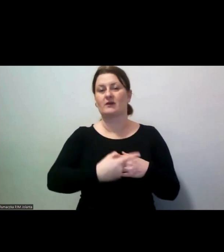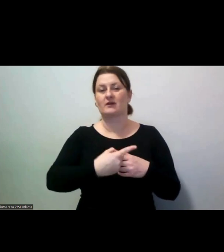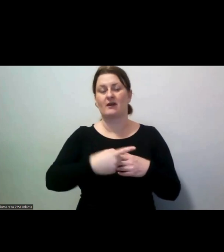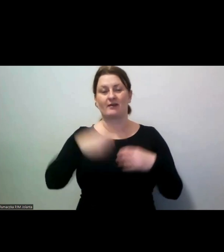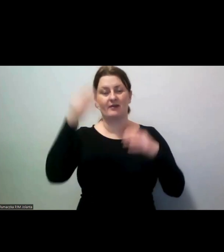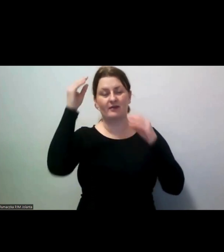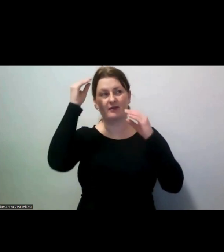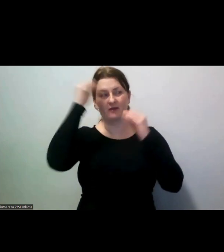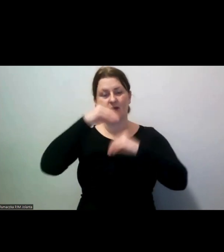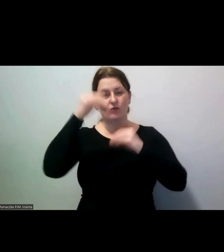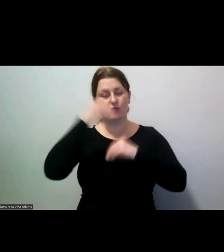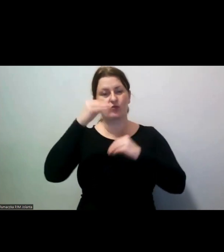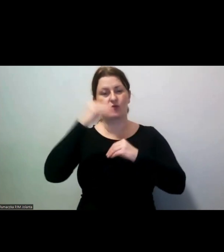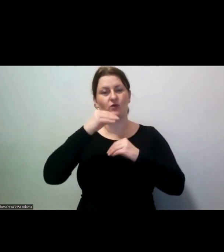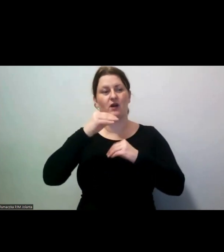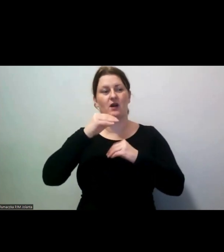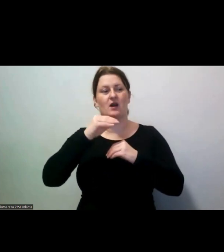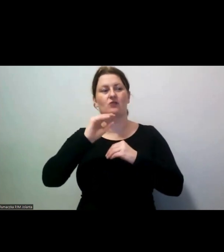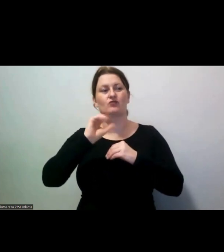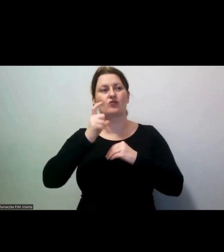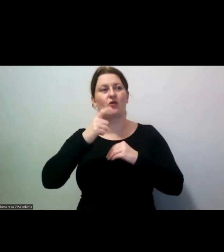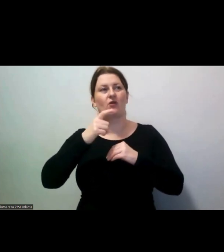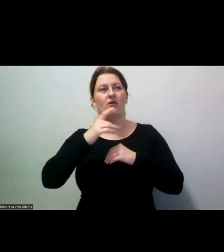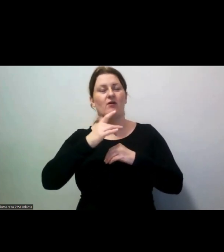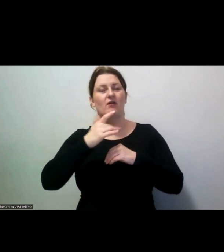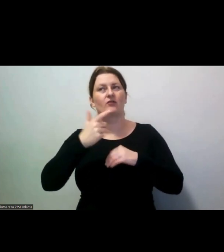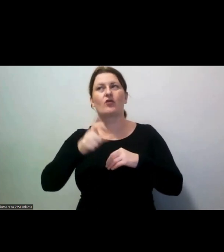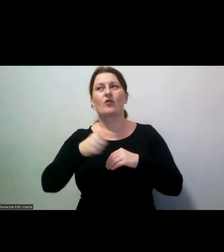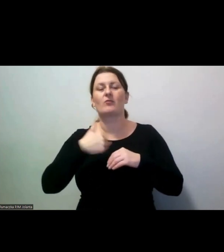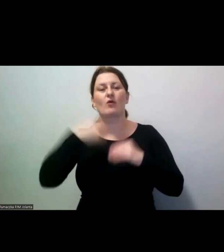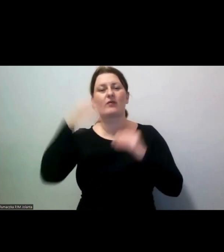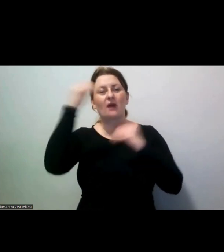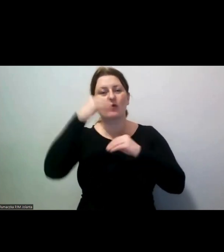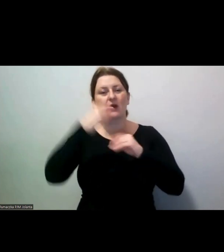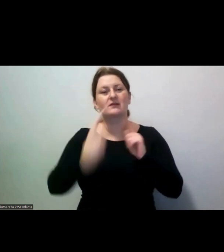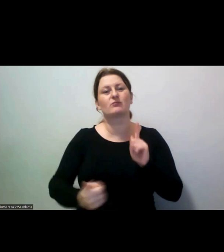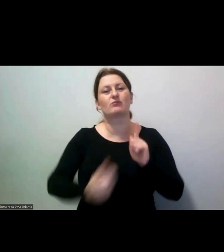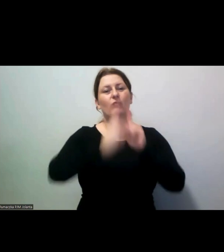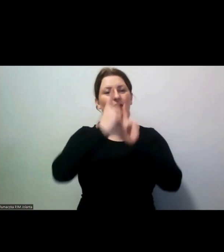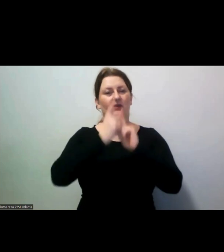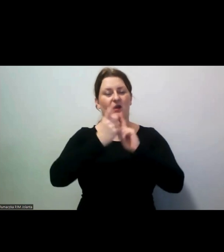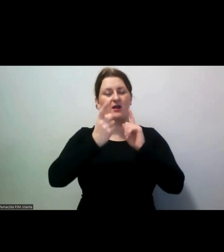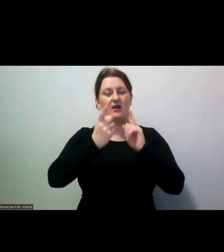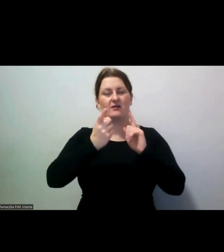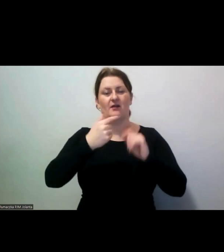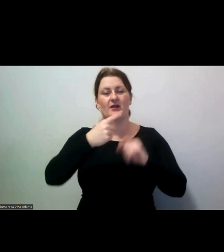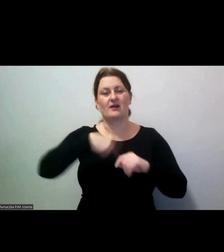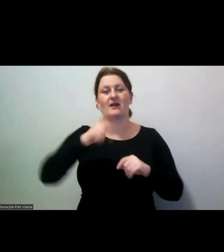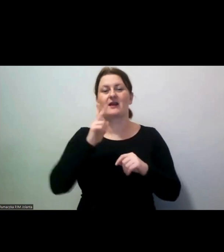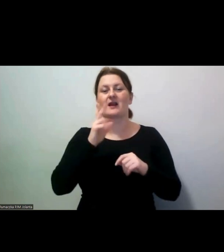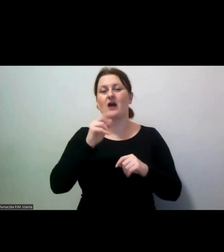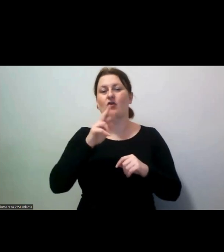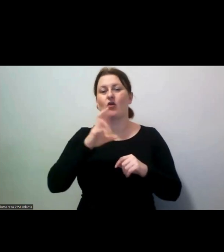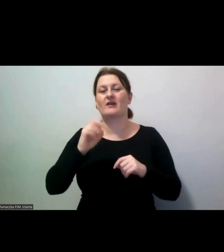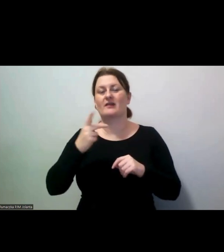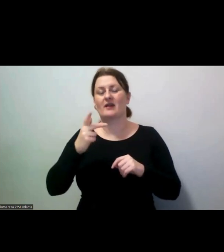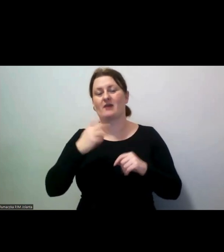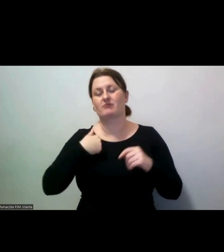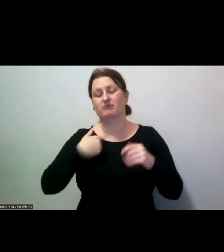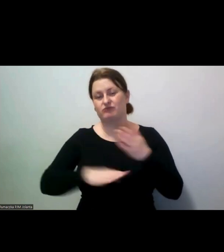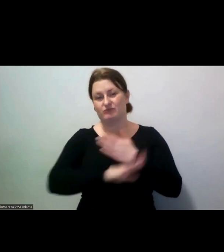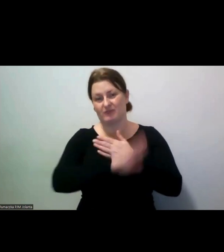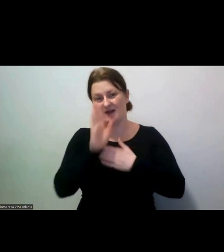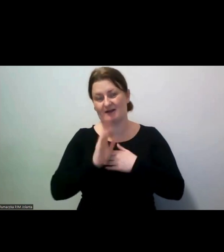nauka, którą wyniosłyśmy, była również nauką z takiego spotkania interdyscyplinarnego, bo my z Karoliną dzisiaj reprezentujemy tak naprawdę właśnie